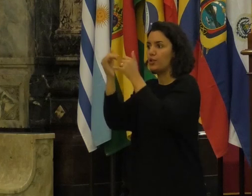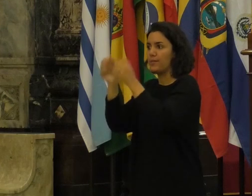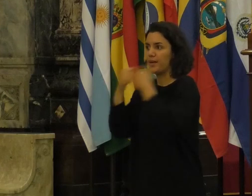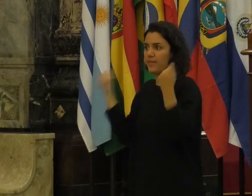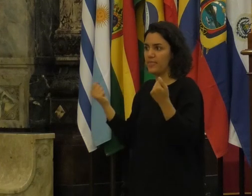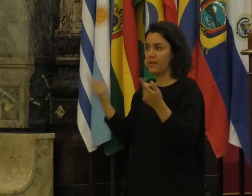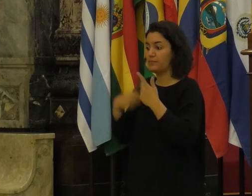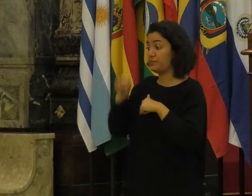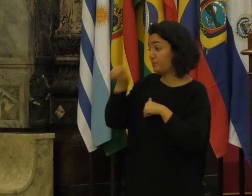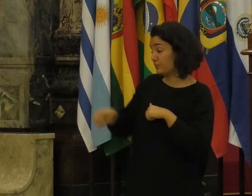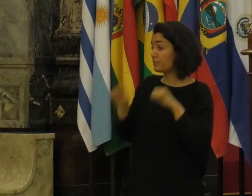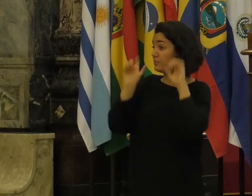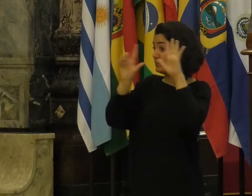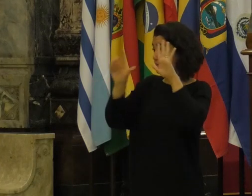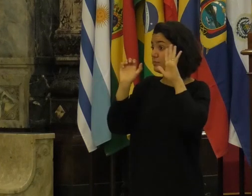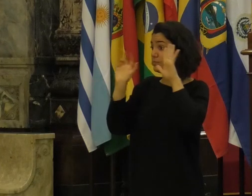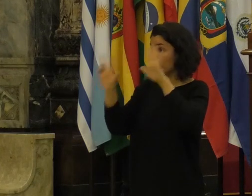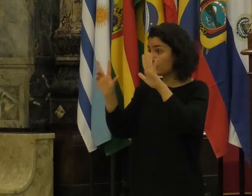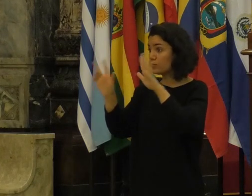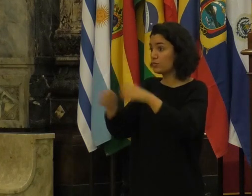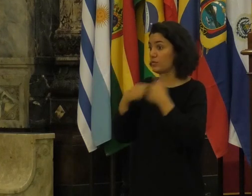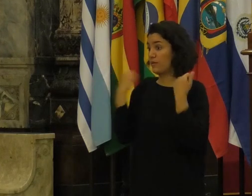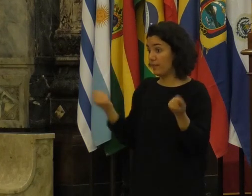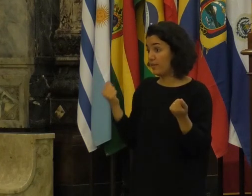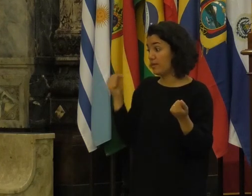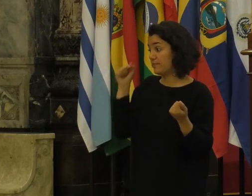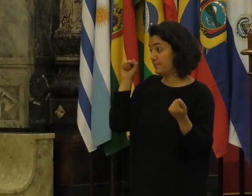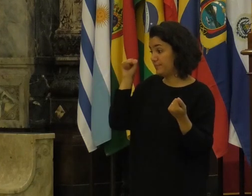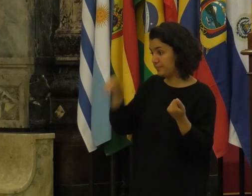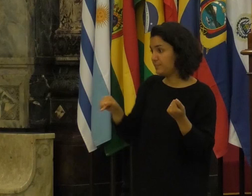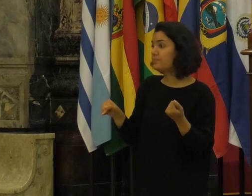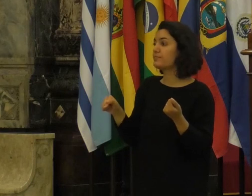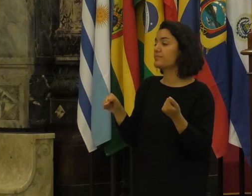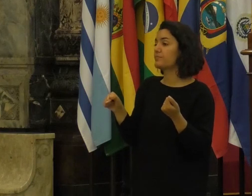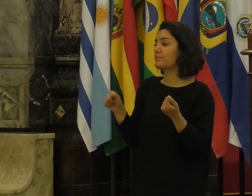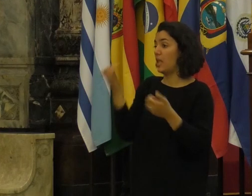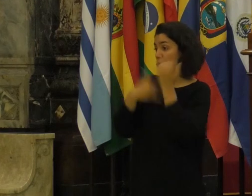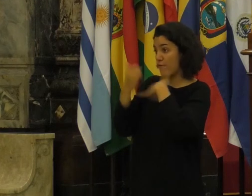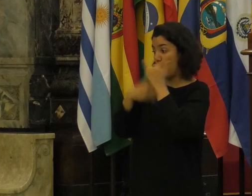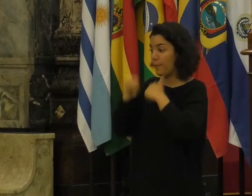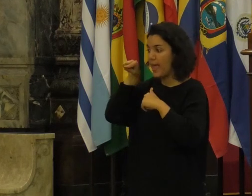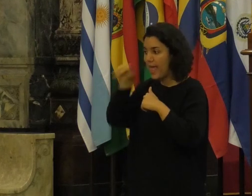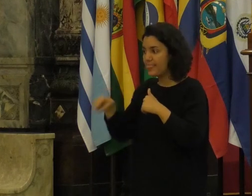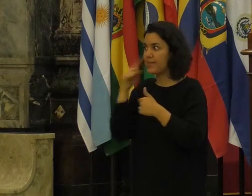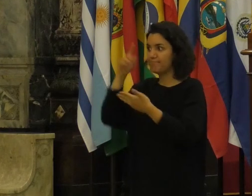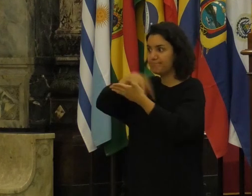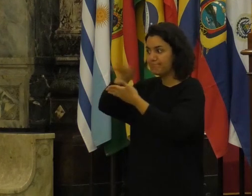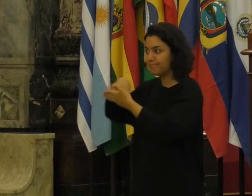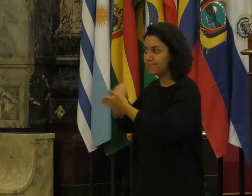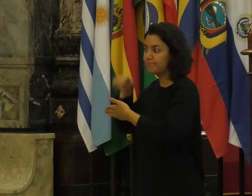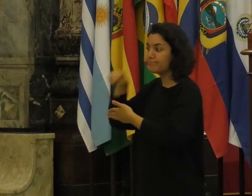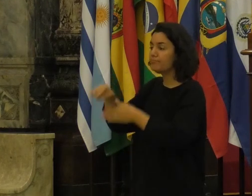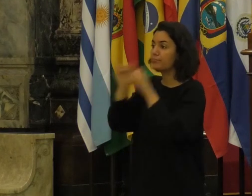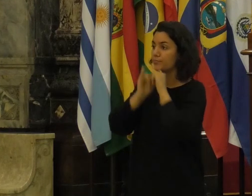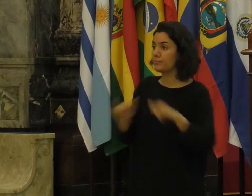En esas 78 revistas que recogió este informe, en las cuales fueron publicados